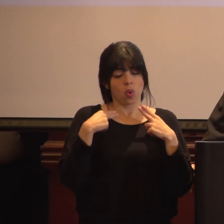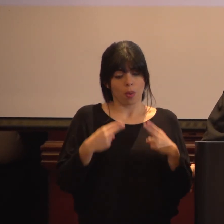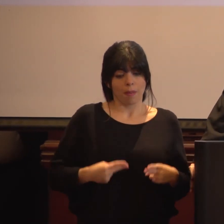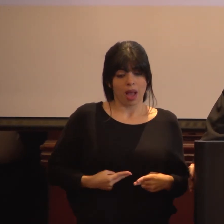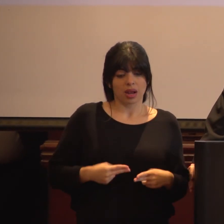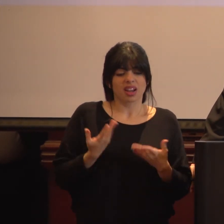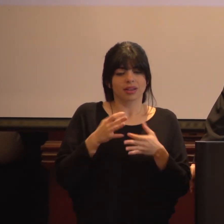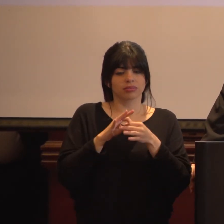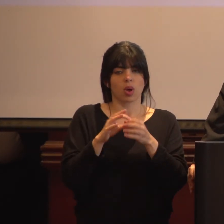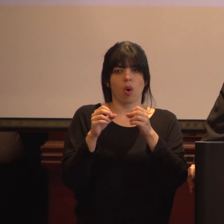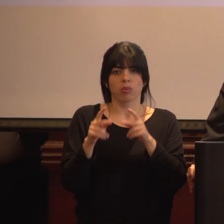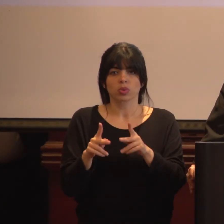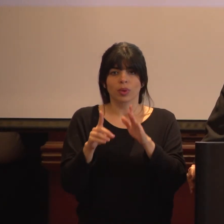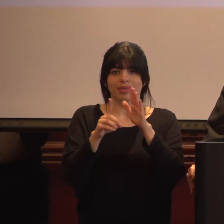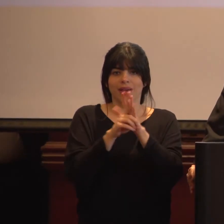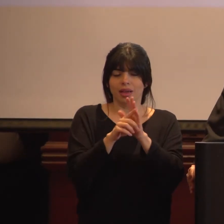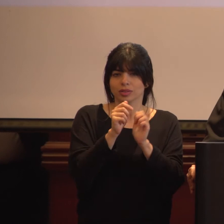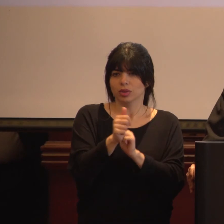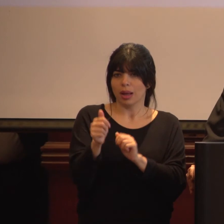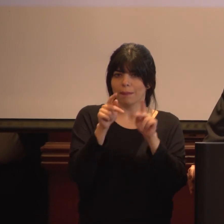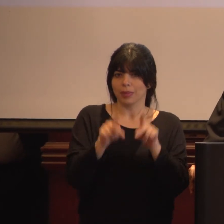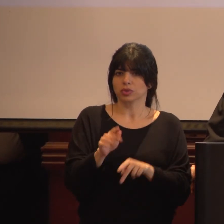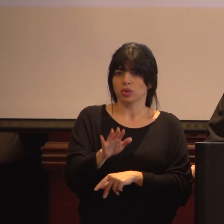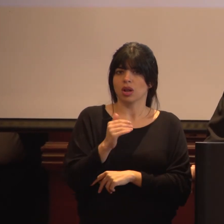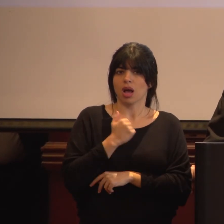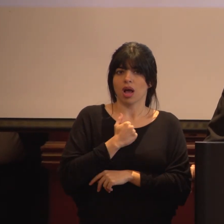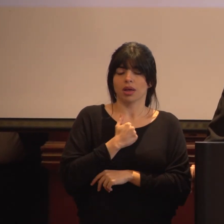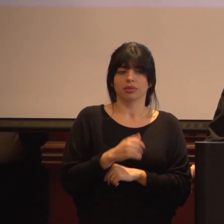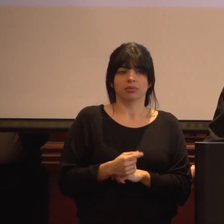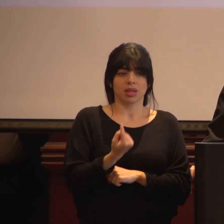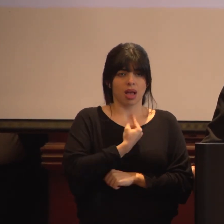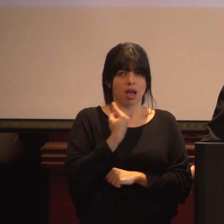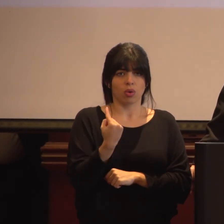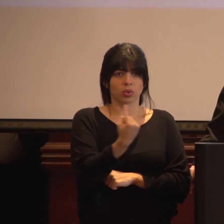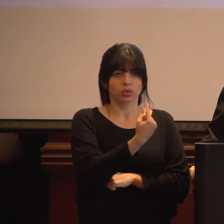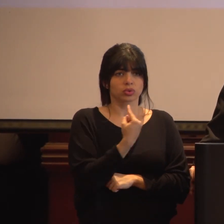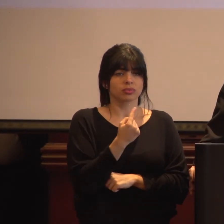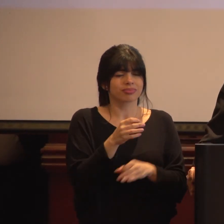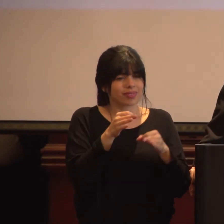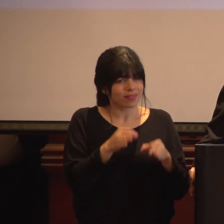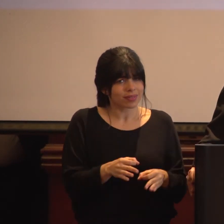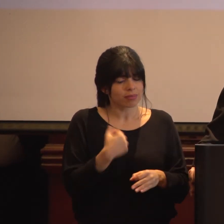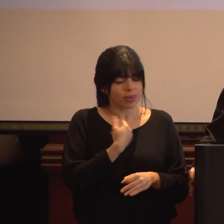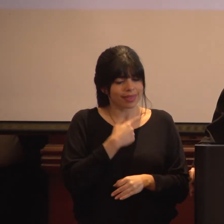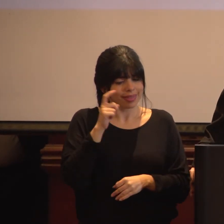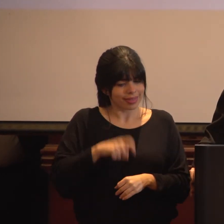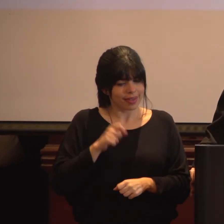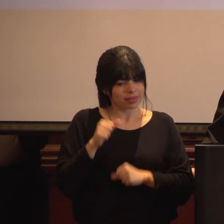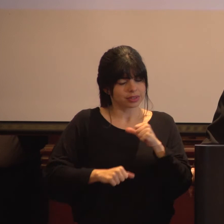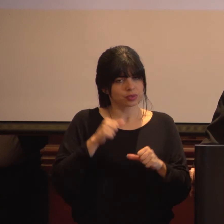las oportunidades y los derechos de cada una de las personas desde cada uno de nosotros definitivamente tenemos que hacer el